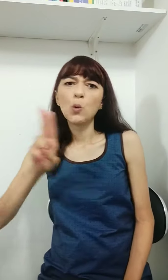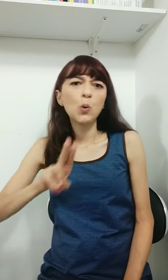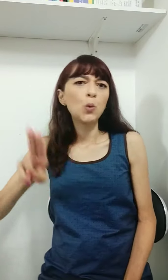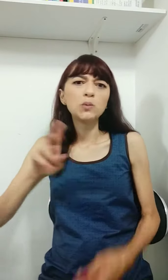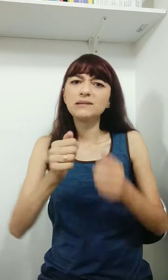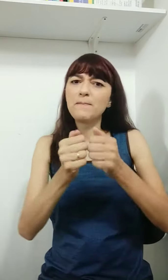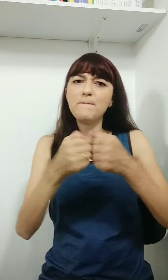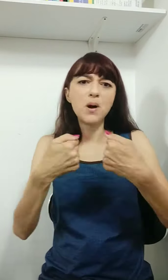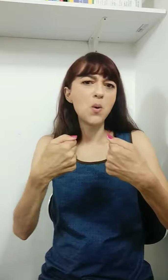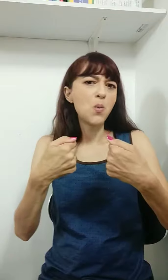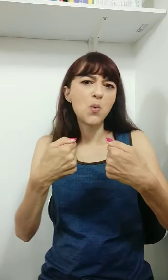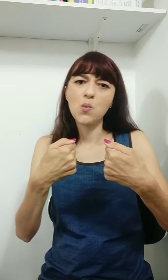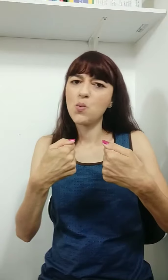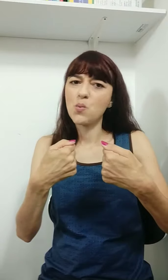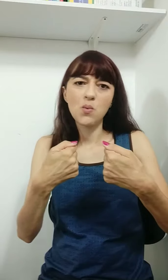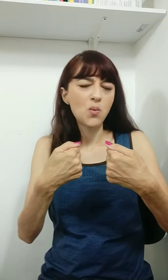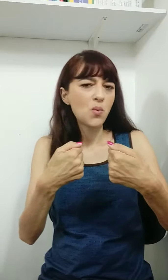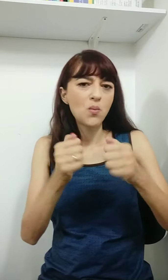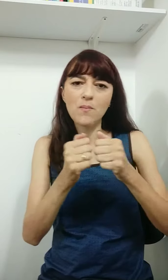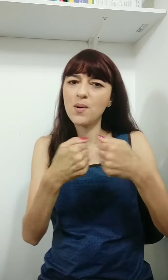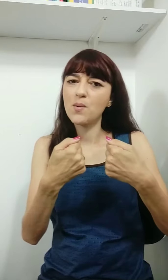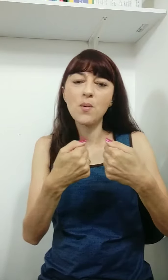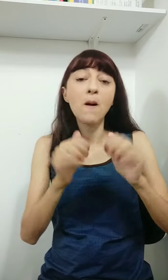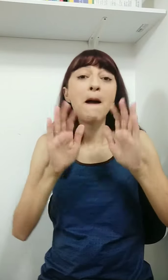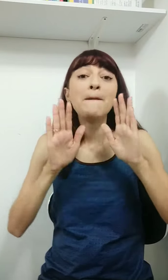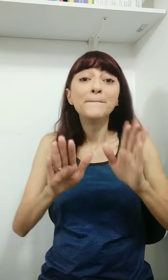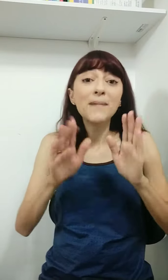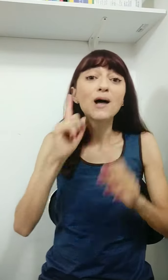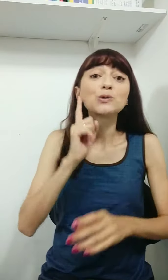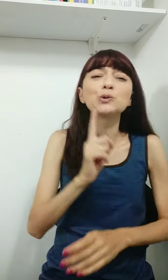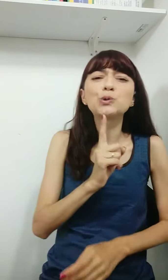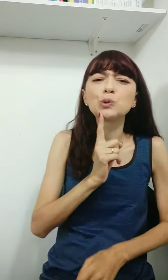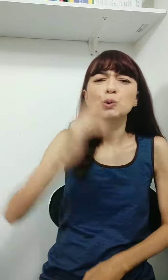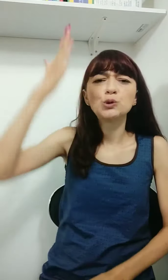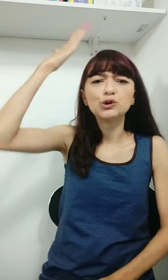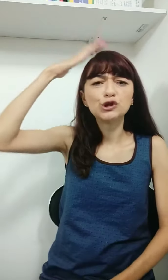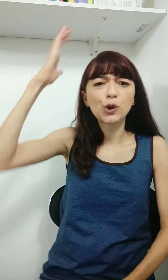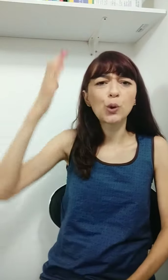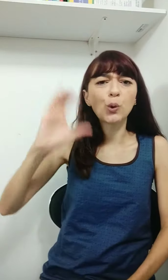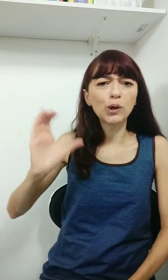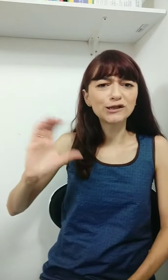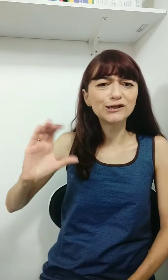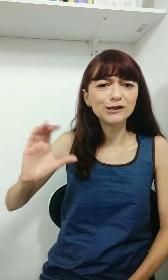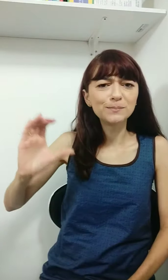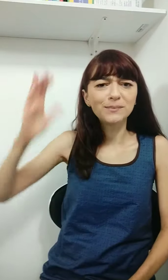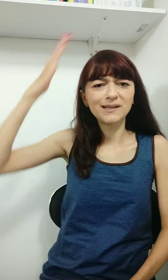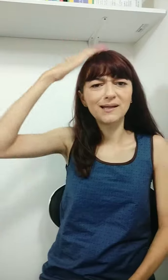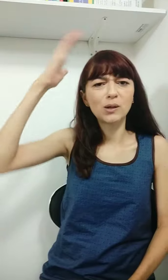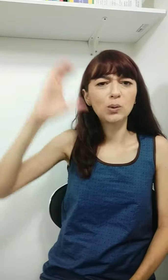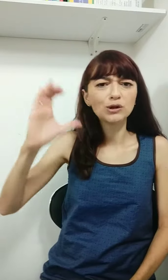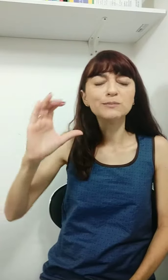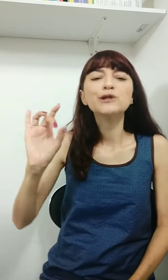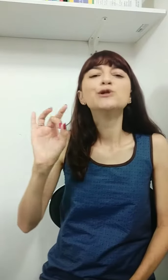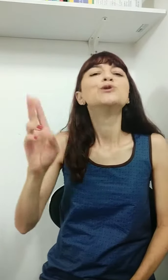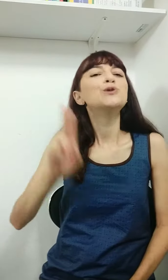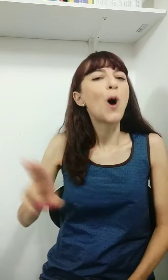não vejo, por exemplo, os surdos daqui da nossa região utilizarem esse sinal. Mas, por exemplo, os surdos de Curitiba, eles